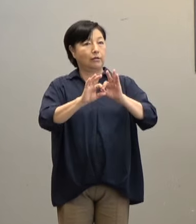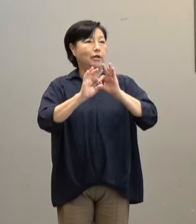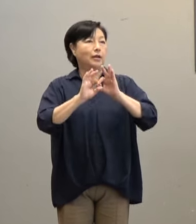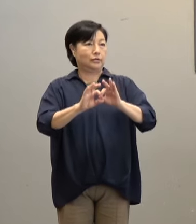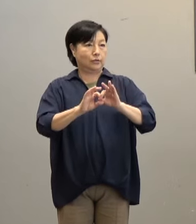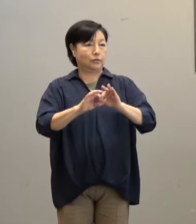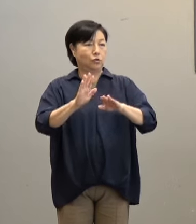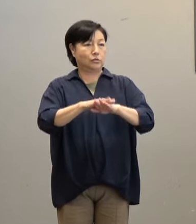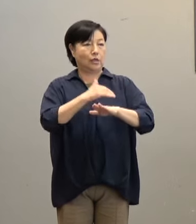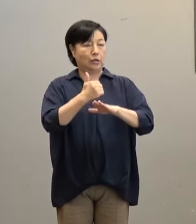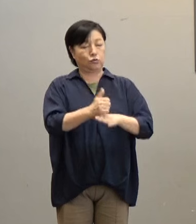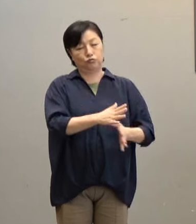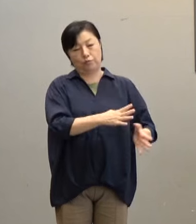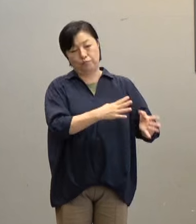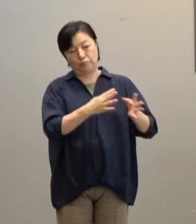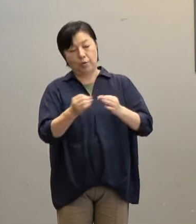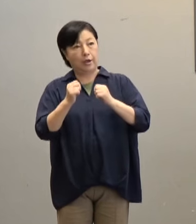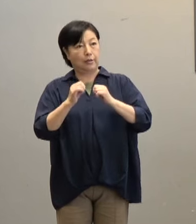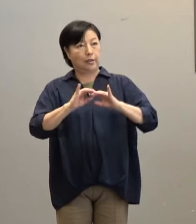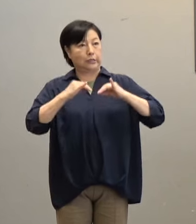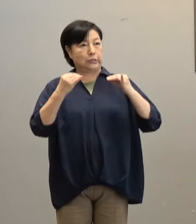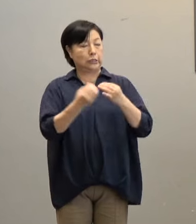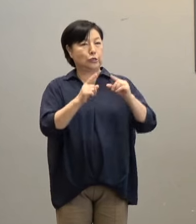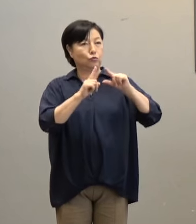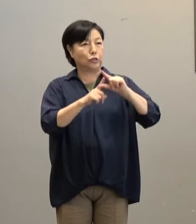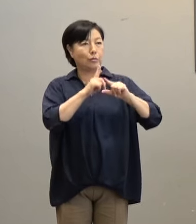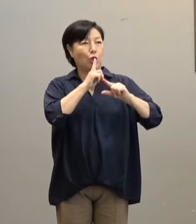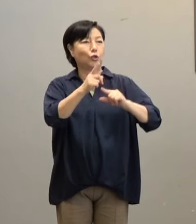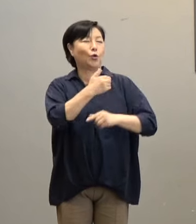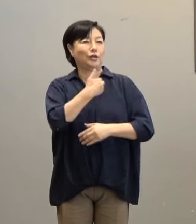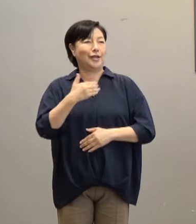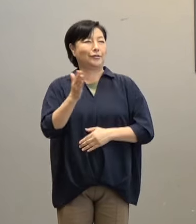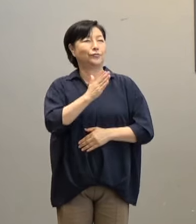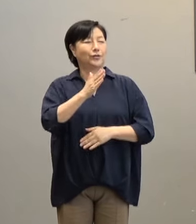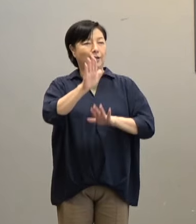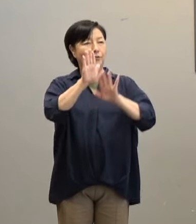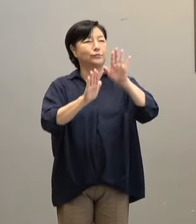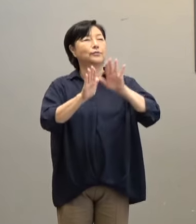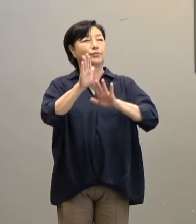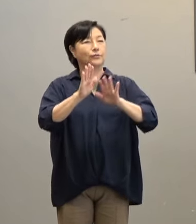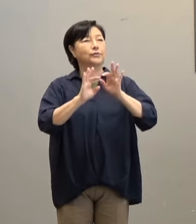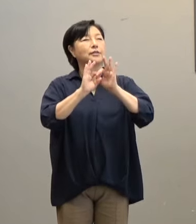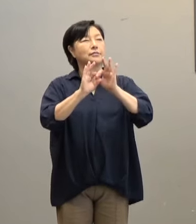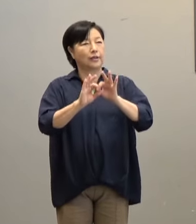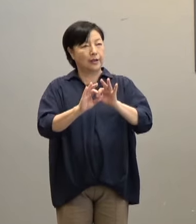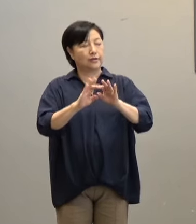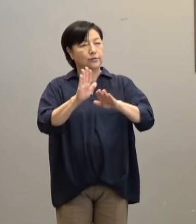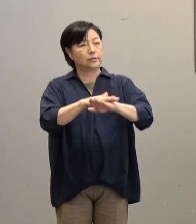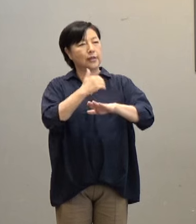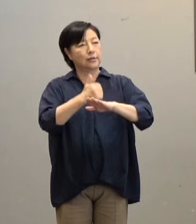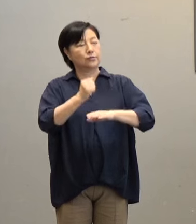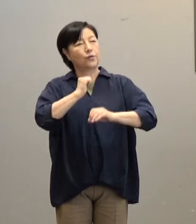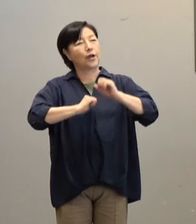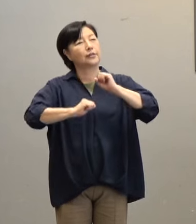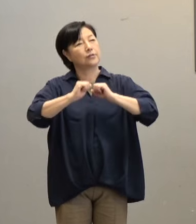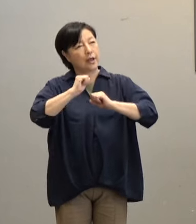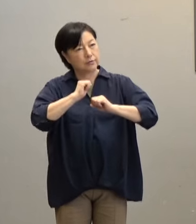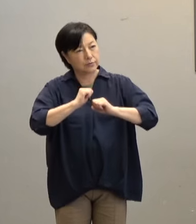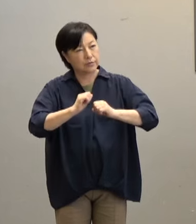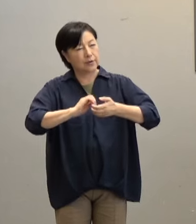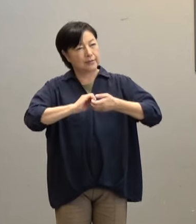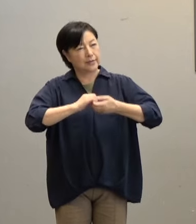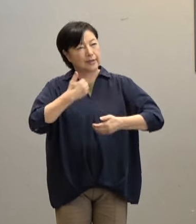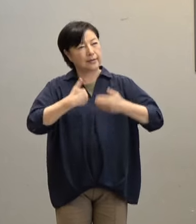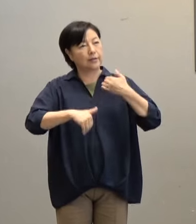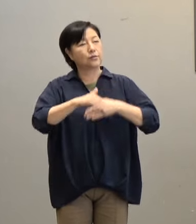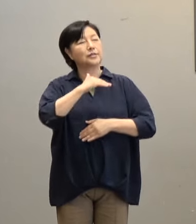ね、選手がたくさんいて、本当にチーム千葉とも言っていいようなですね、状況でありますので、そうした選手の活躍をですね、楽し